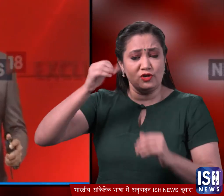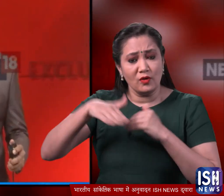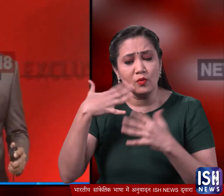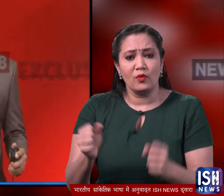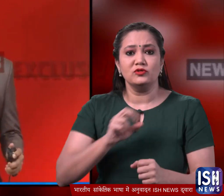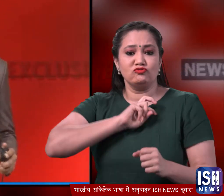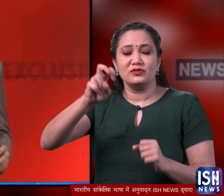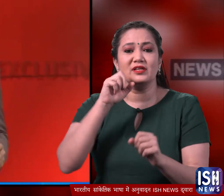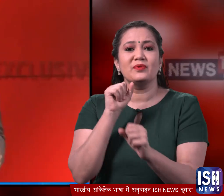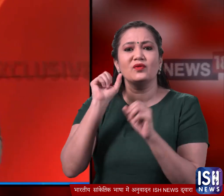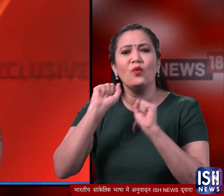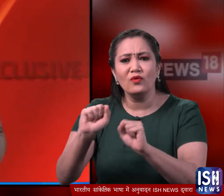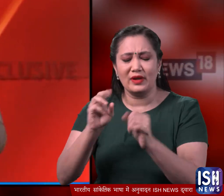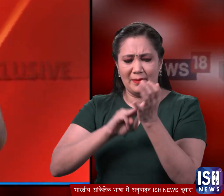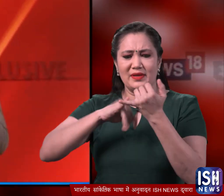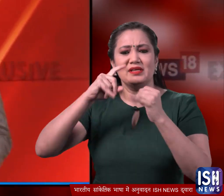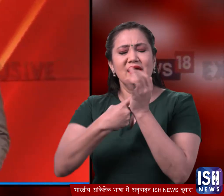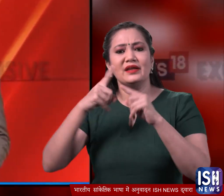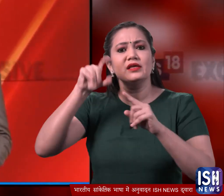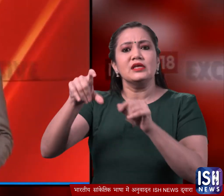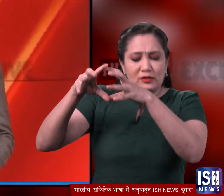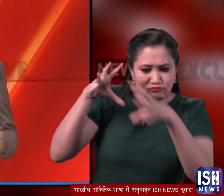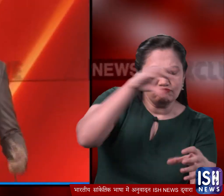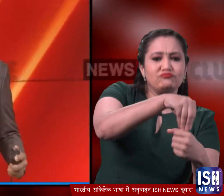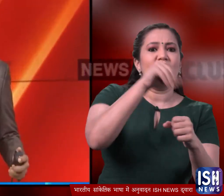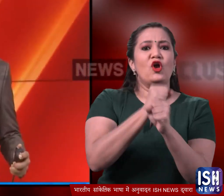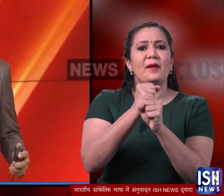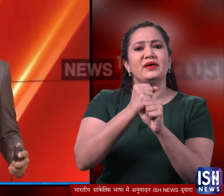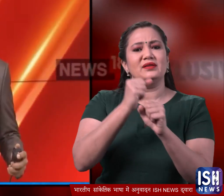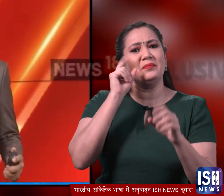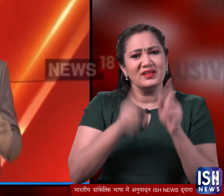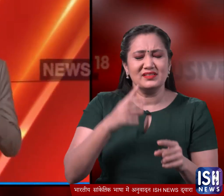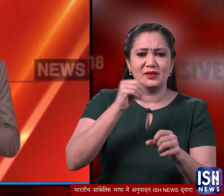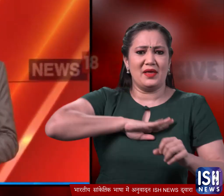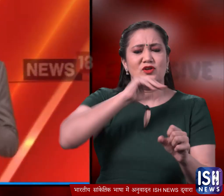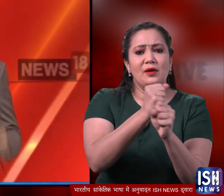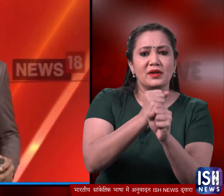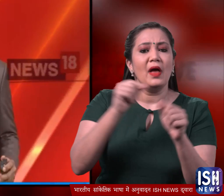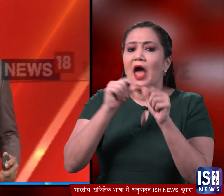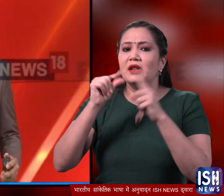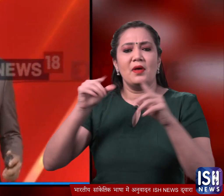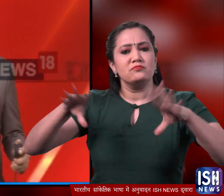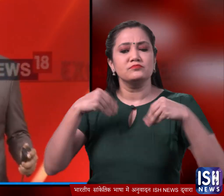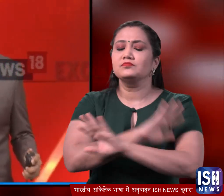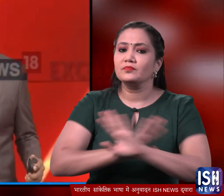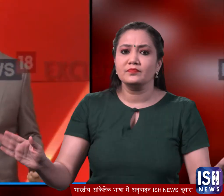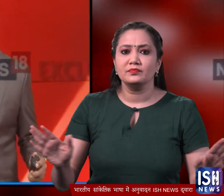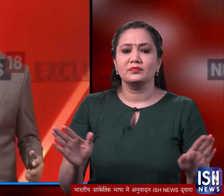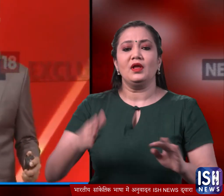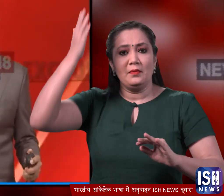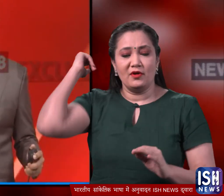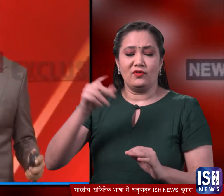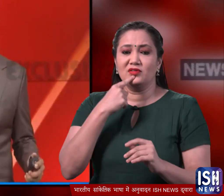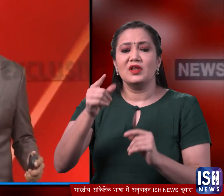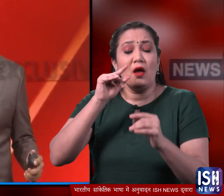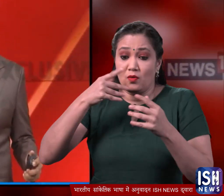रहे हैं कि ट्रांसपोर्ट कॉर्पोरेशन को राज्य सरकार अपना विभाग बना दे, जिसे महाराष्ट्र के परिवहन मंत्री अनिल परब खारिज कर चुके हैं। और कुछ दिन पहले उन्होंने